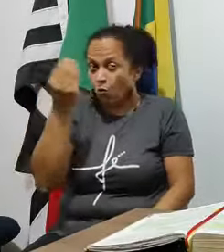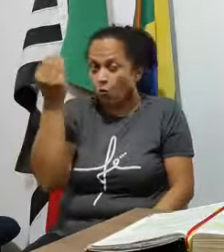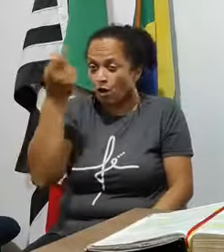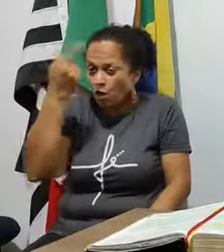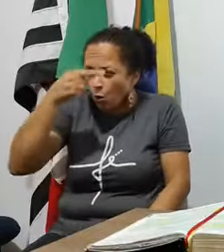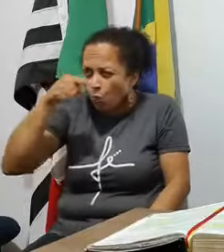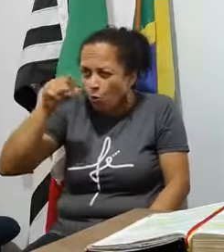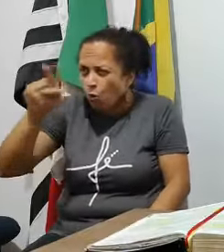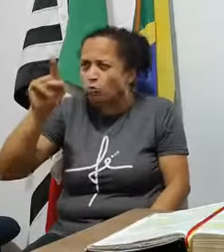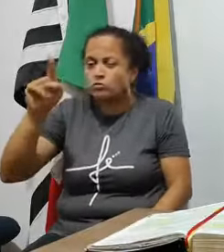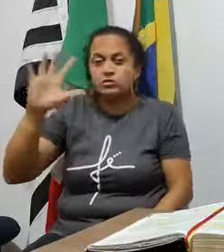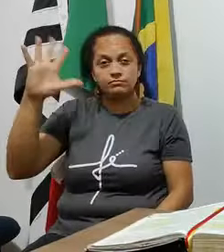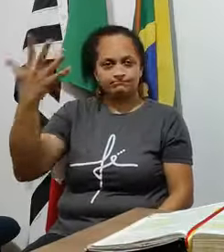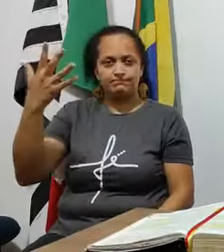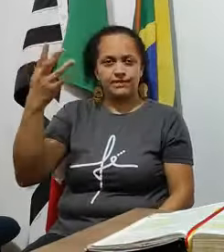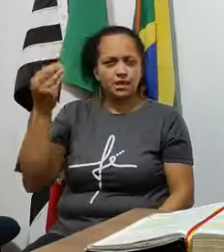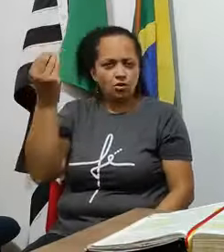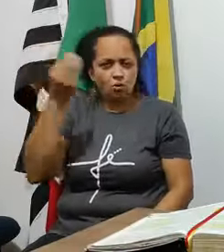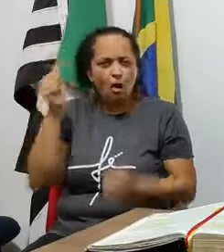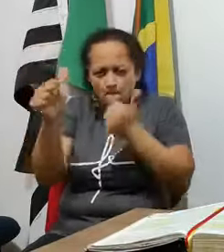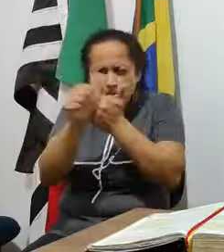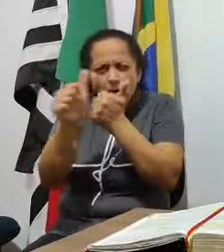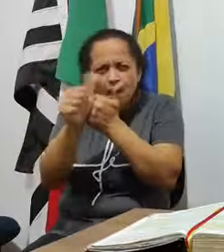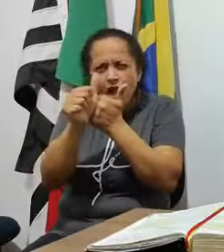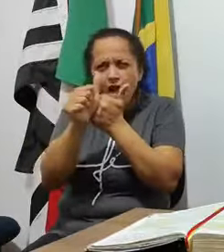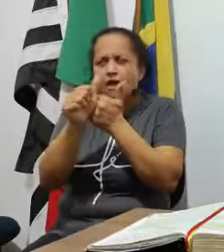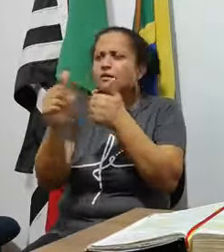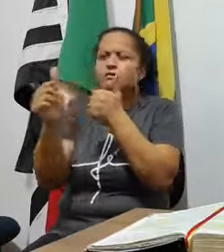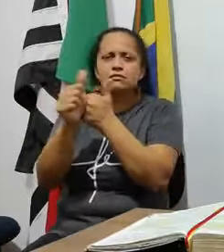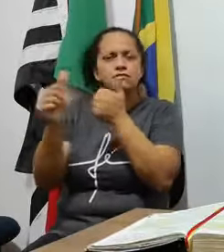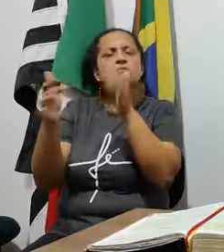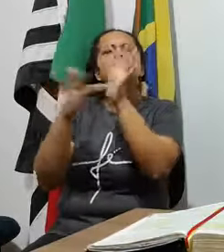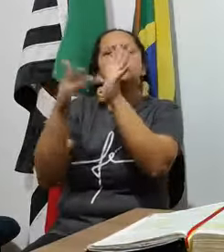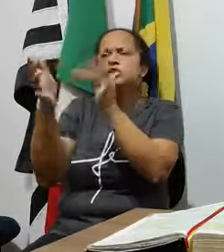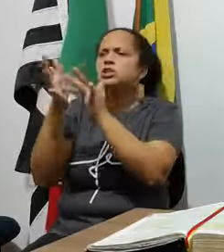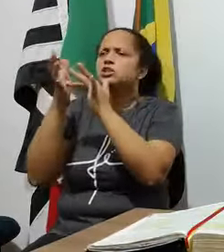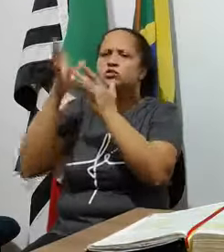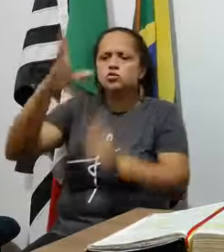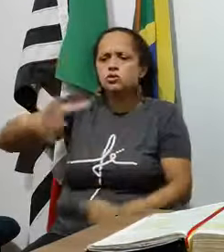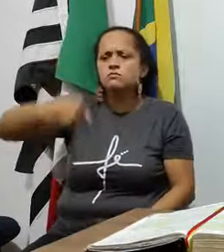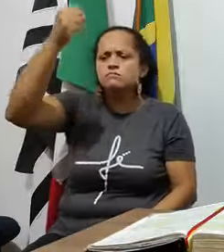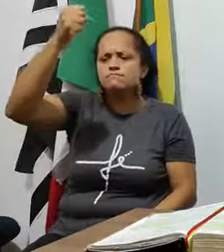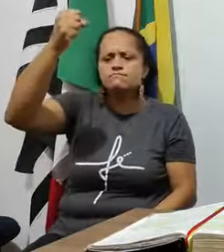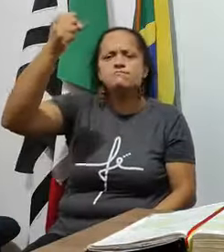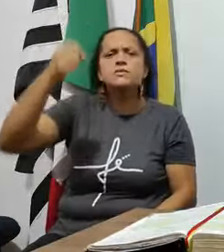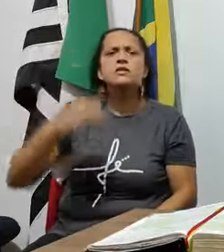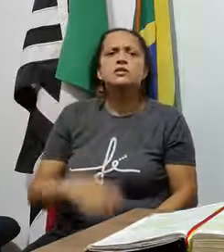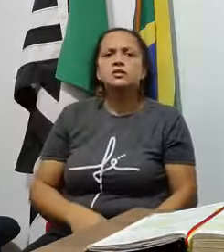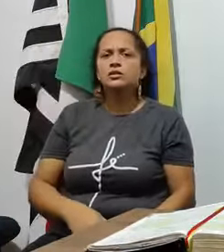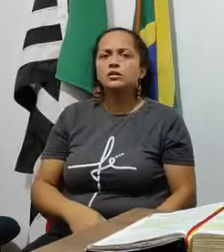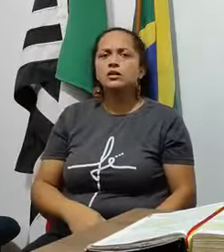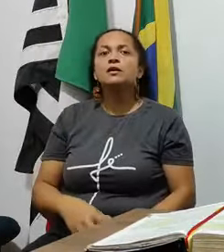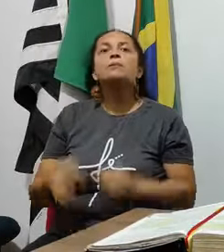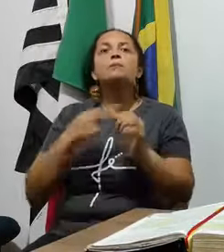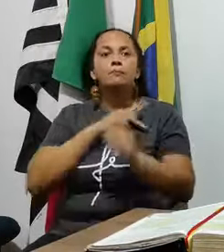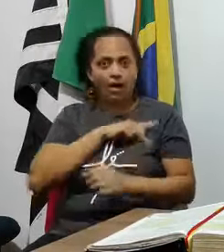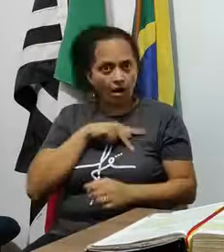vivendo os últimos dias. Nós estamos perto, próximos do arrebatamento. Ele diz, nos últimos